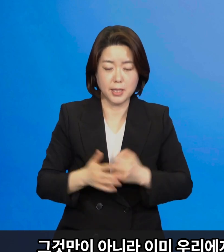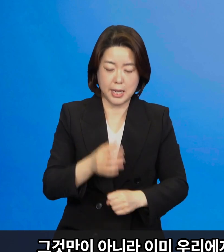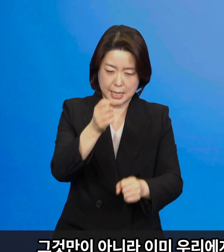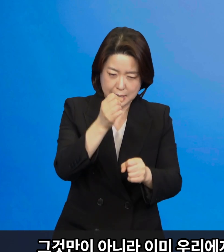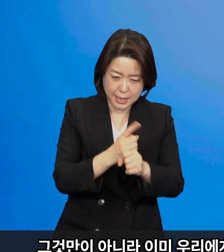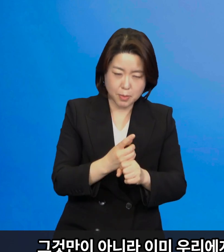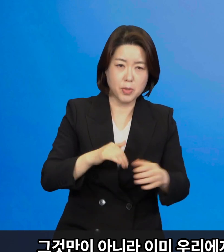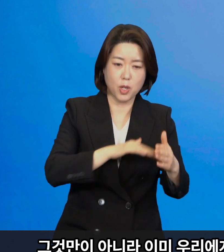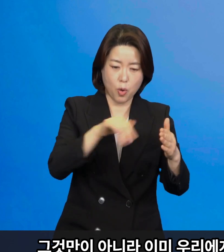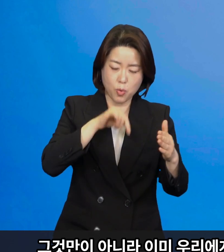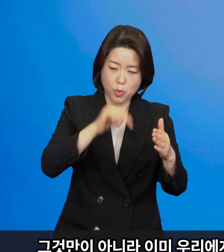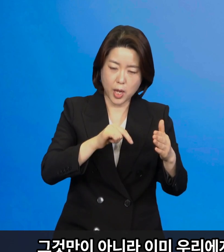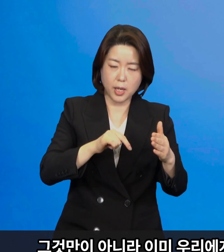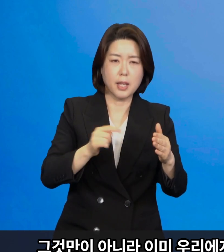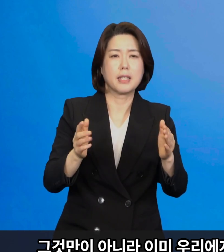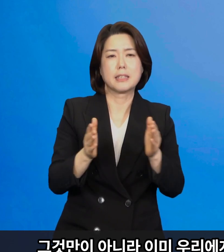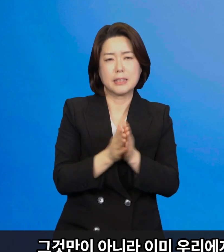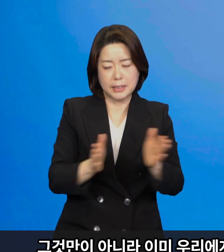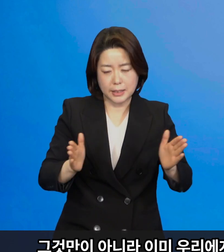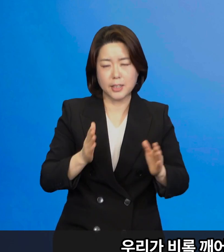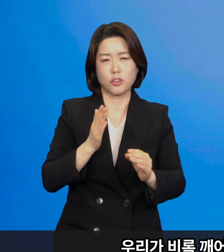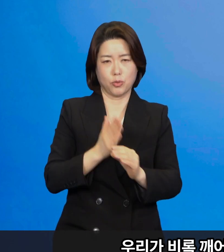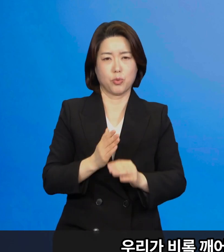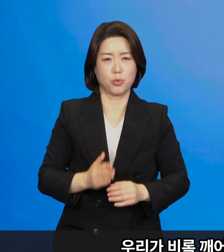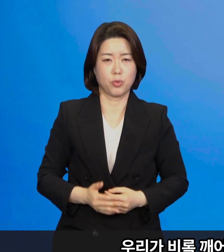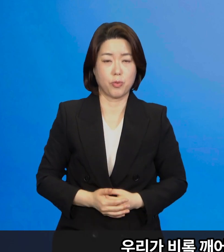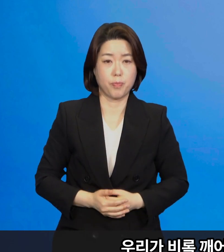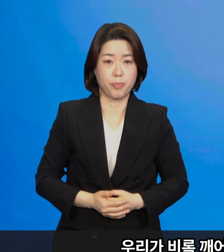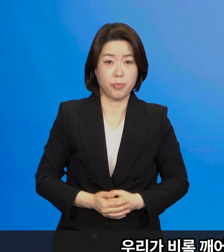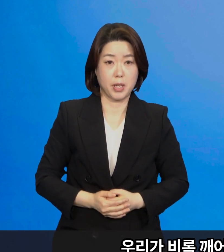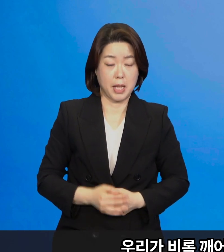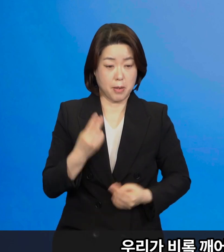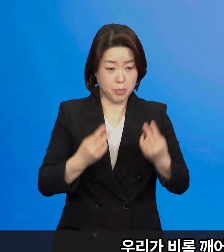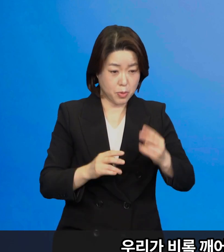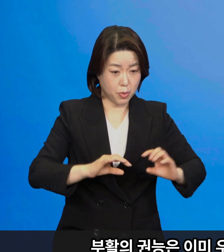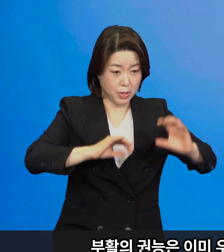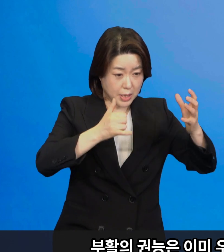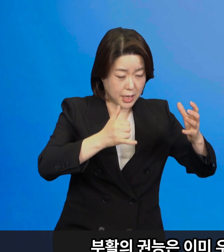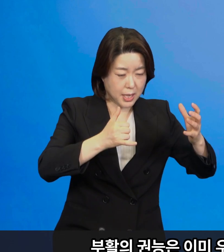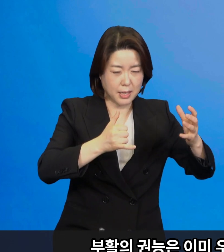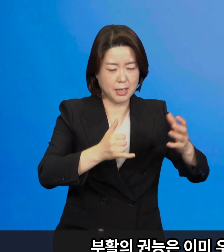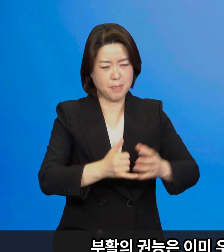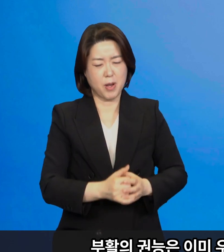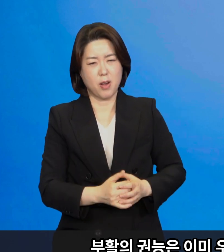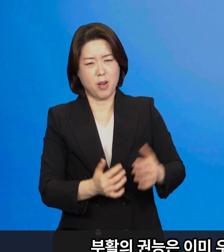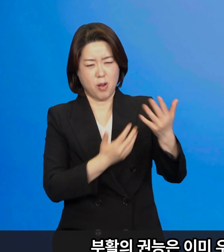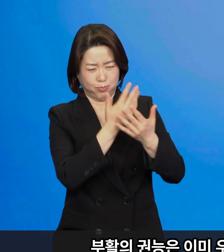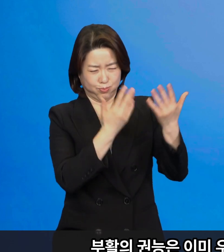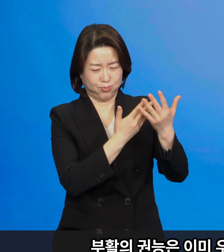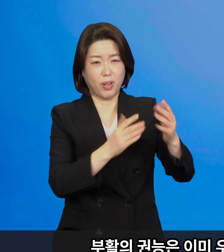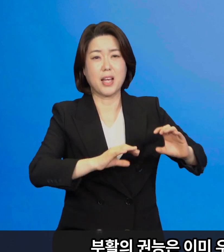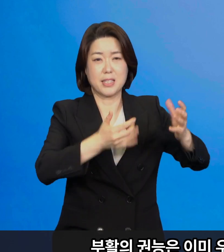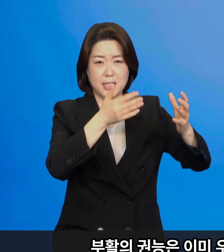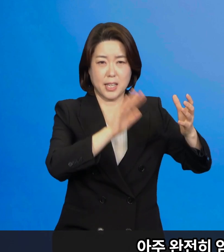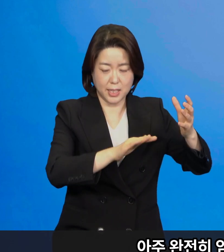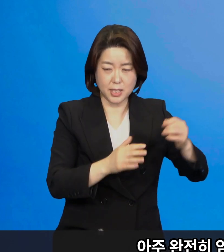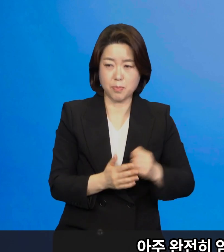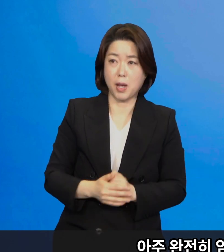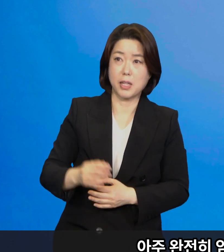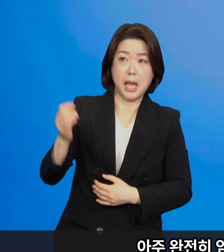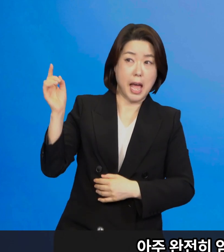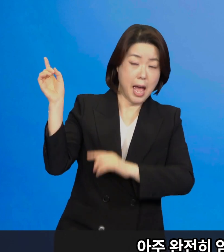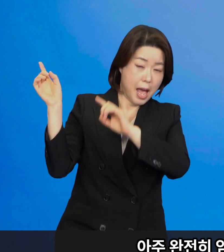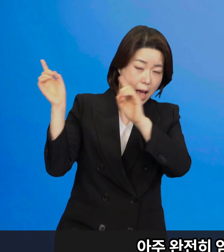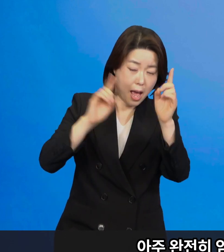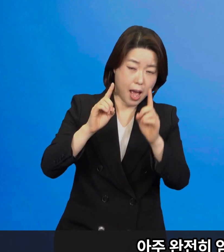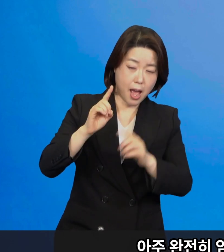이미 우리에게 시작이 되었다는 것을 말씀해요. 우리가 비록 깨어진 세상에서 살지만 부활의 권능은 이미 우리에게 시작이 되었어요. 아직